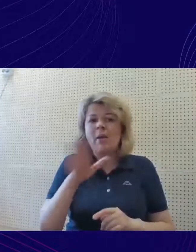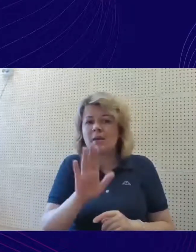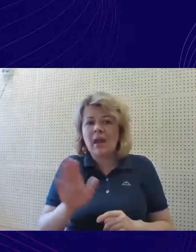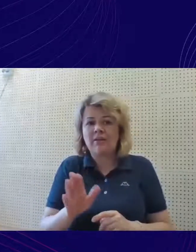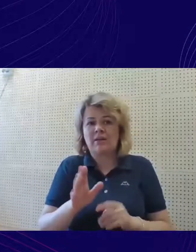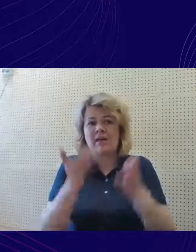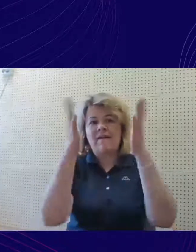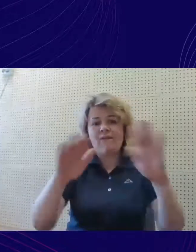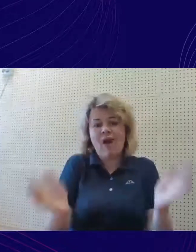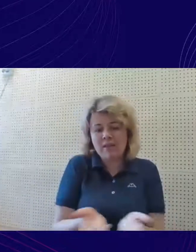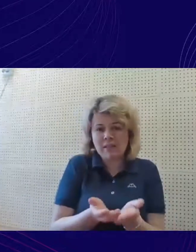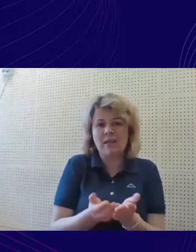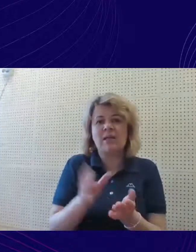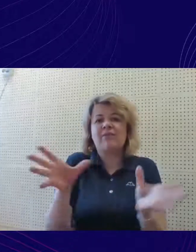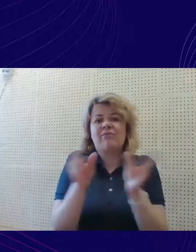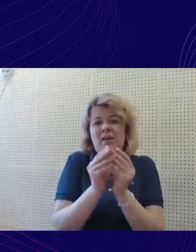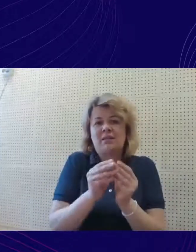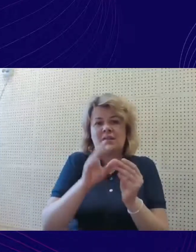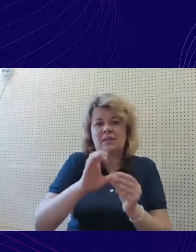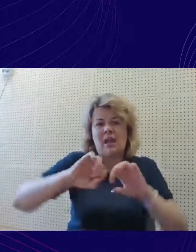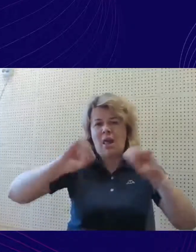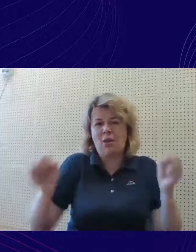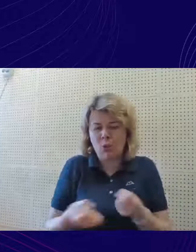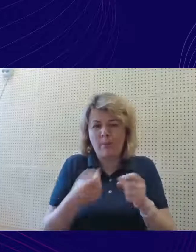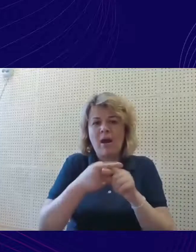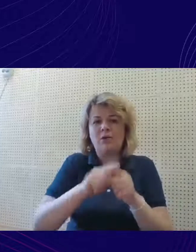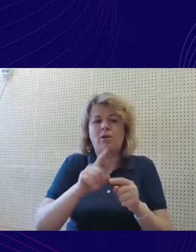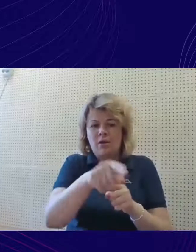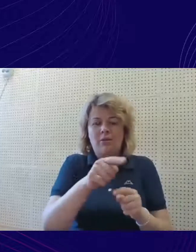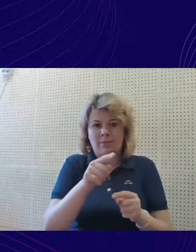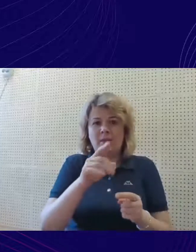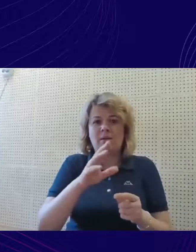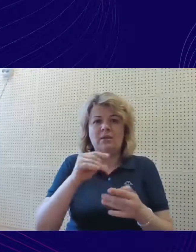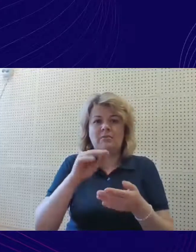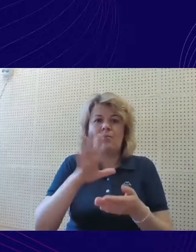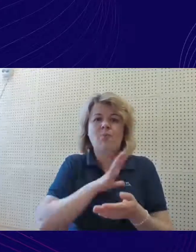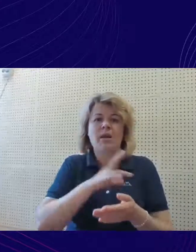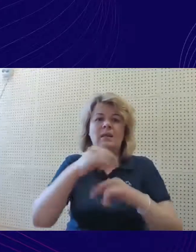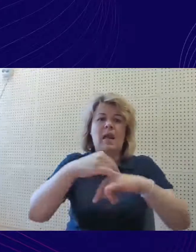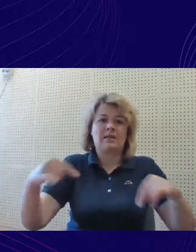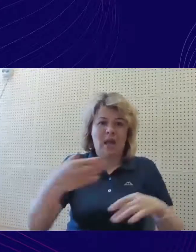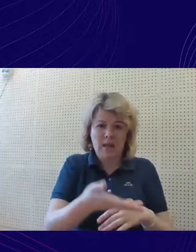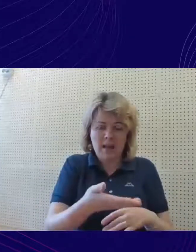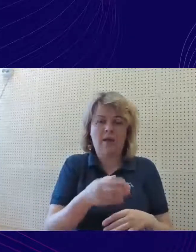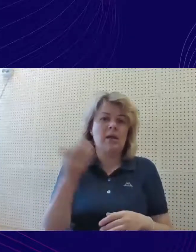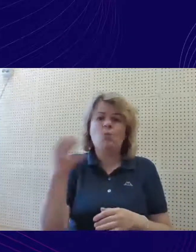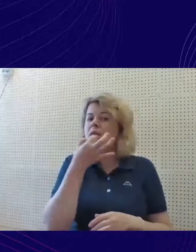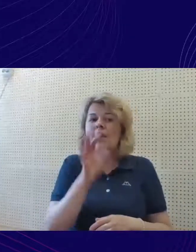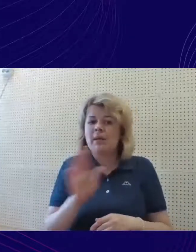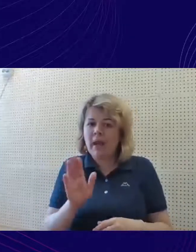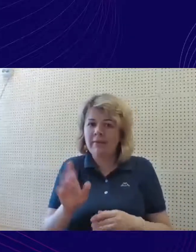мог быть кубиками, его кололи как бы без всякой формы, и то, что на